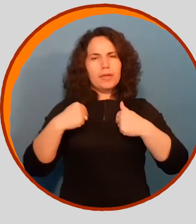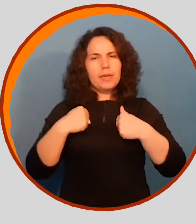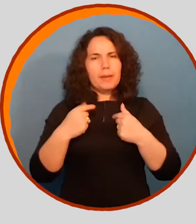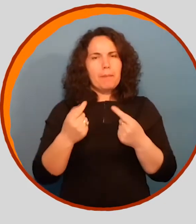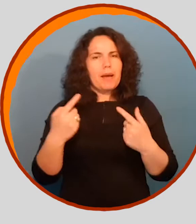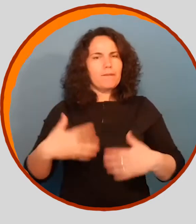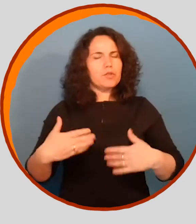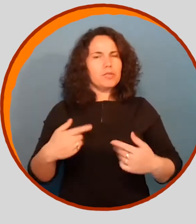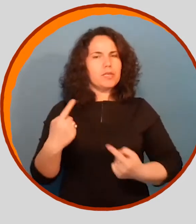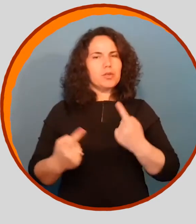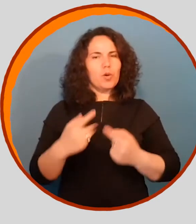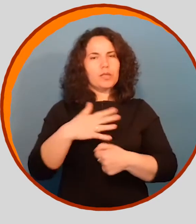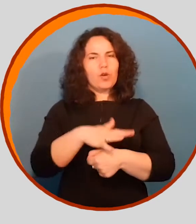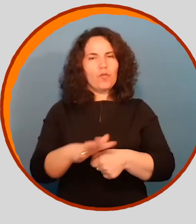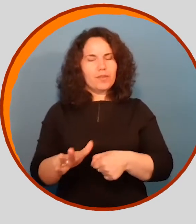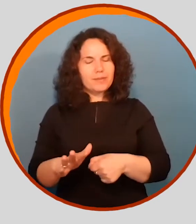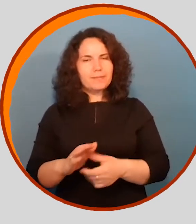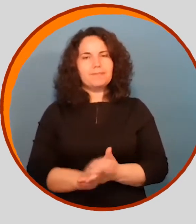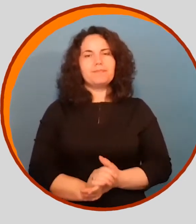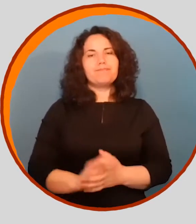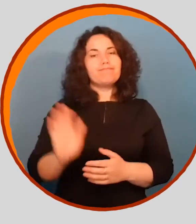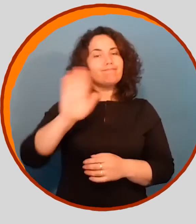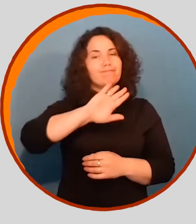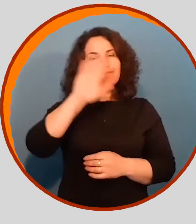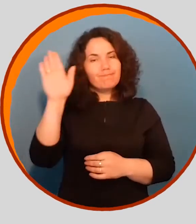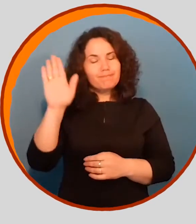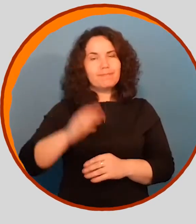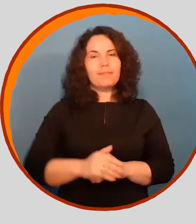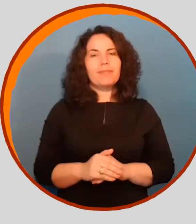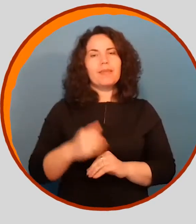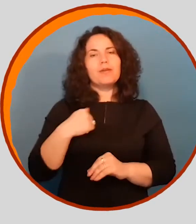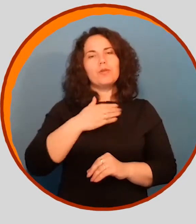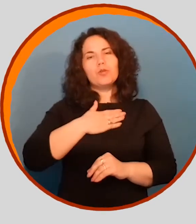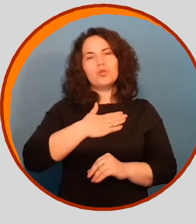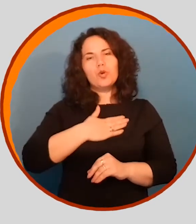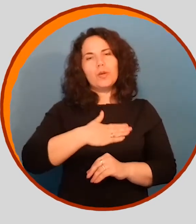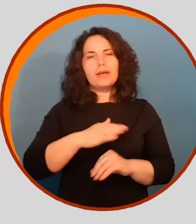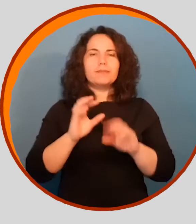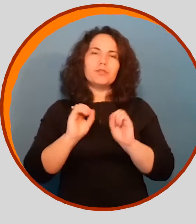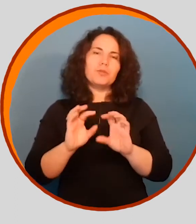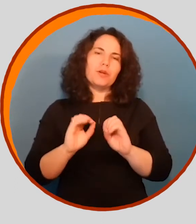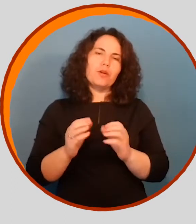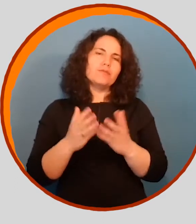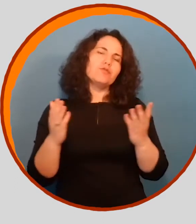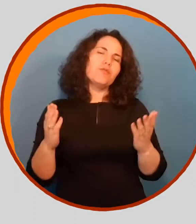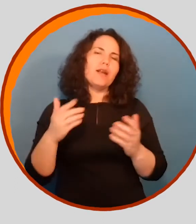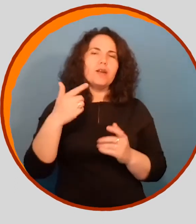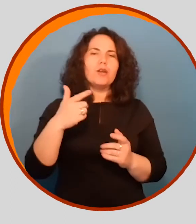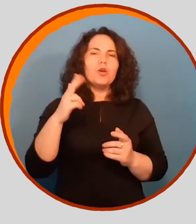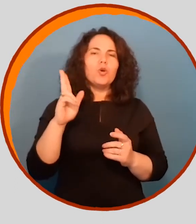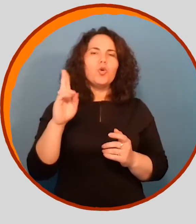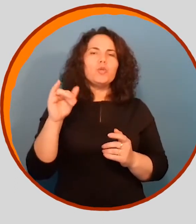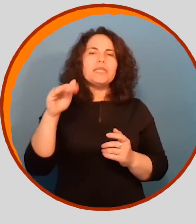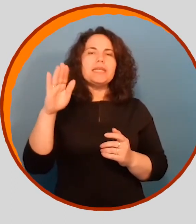përditshme? Përshëndetje. Në fakt do filloja me një koncept që çfarë është rutina në